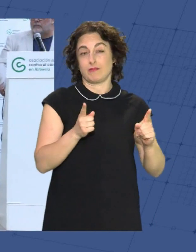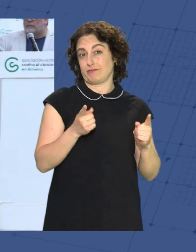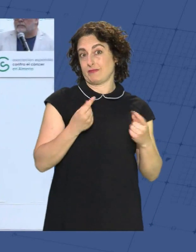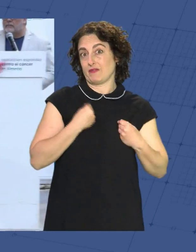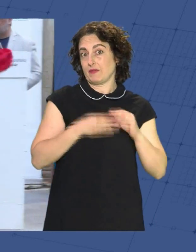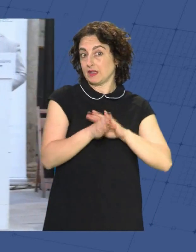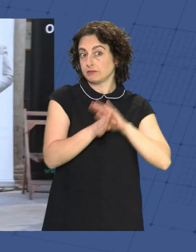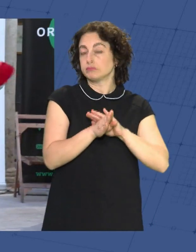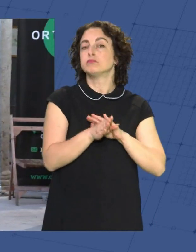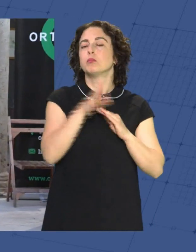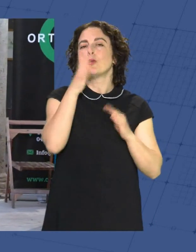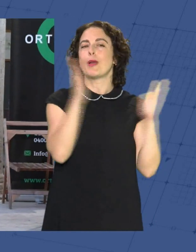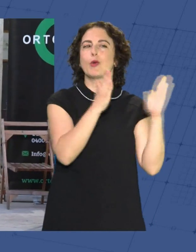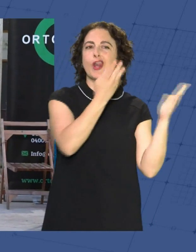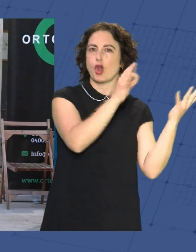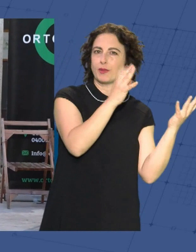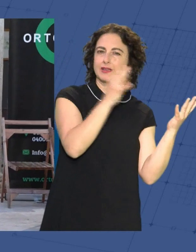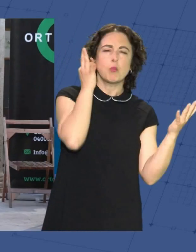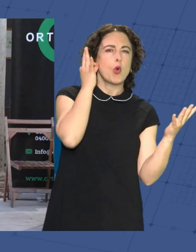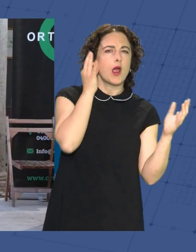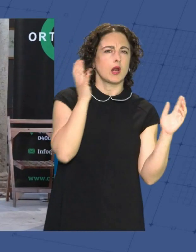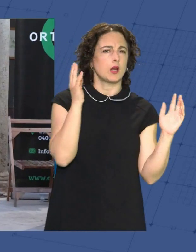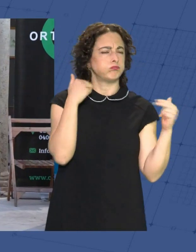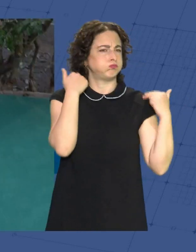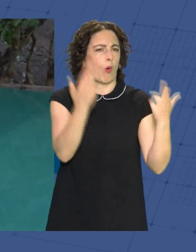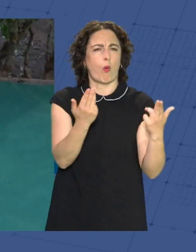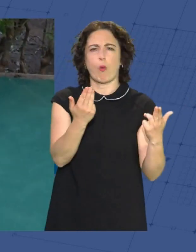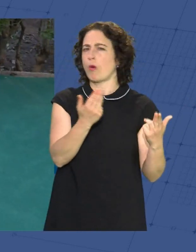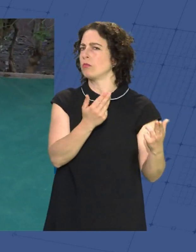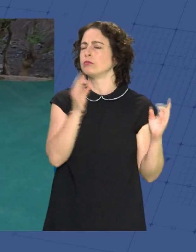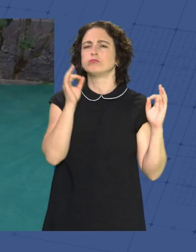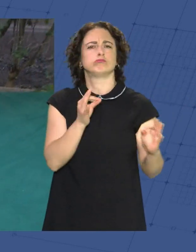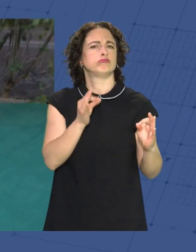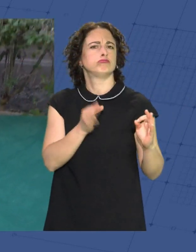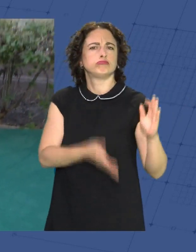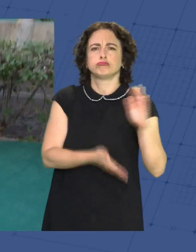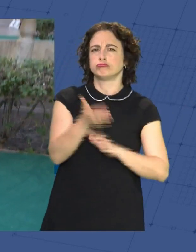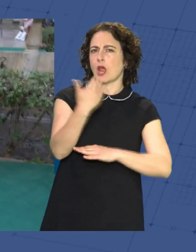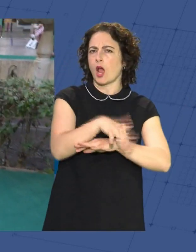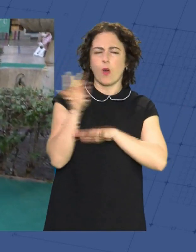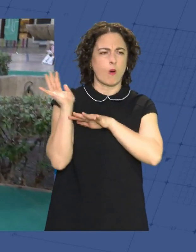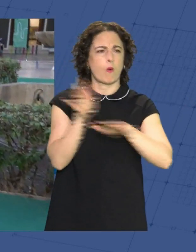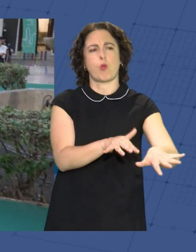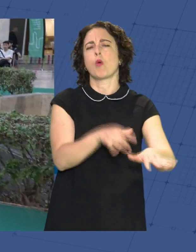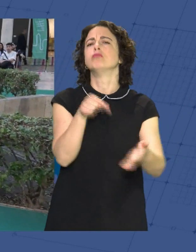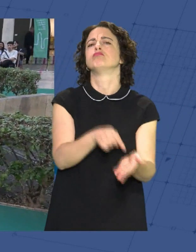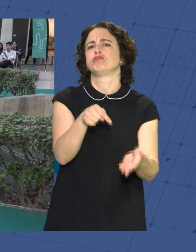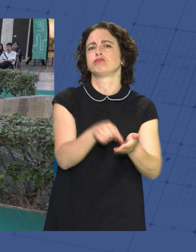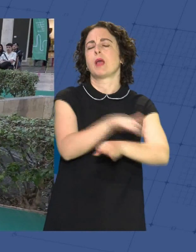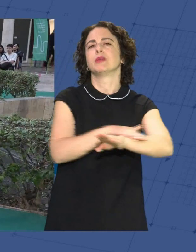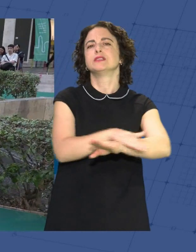de mama es porque en la década de los 90 las mujeres se pusieron el mundo por montera y salieron a la calle a exigir a las